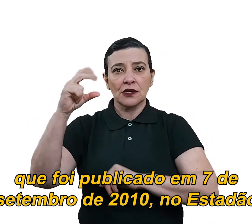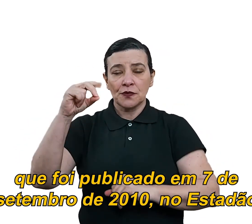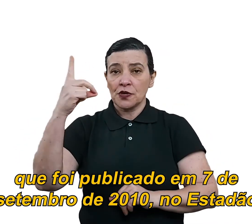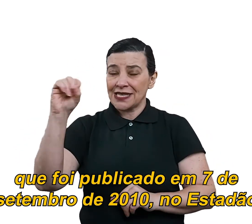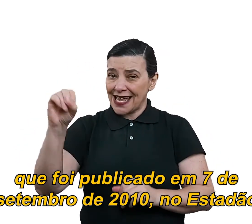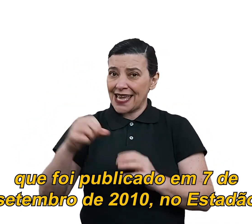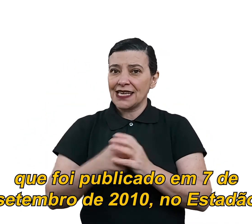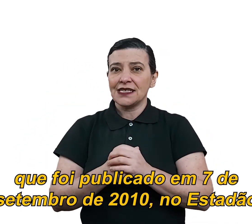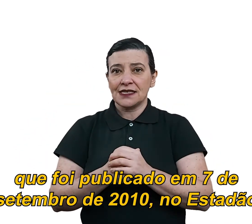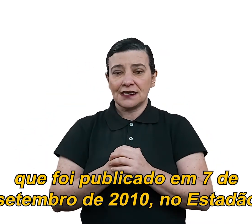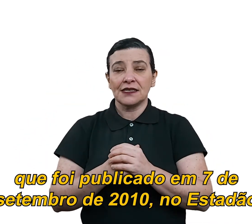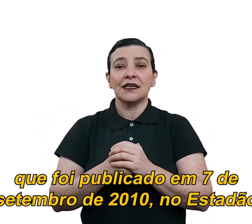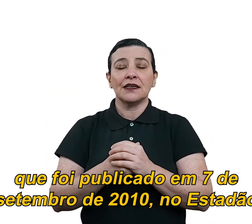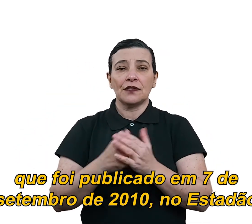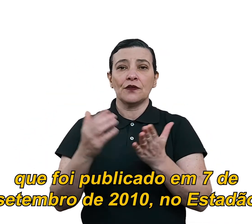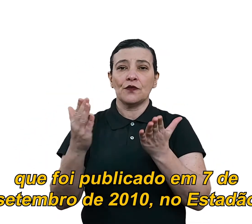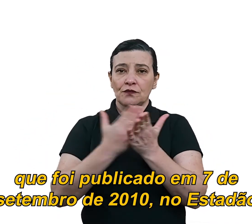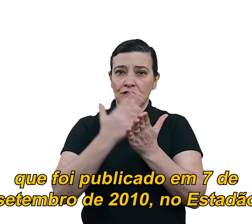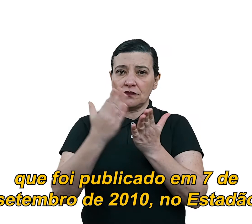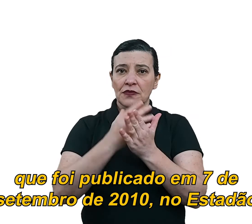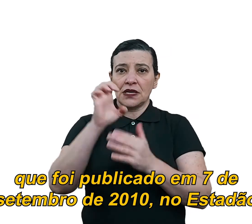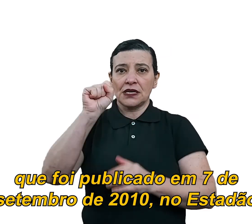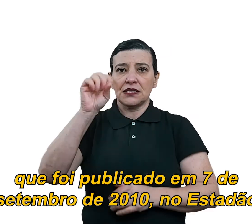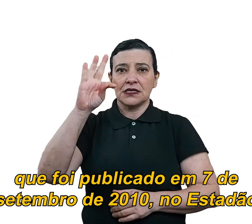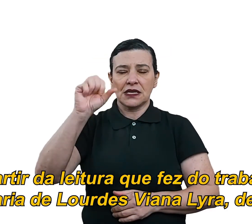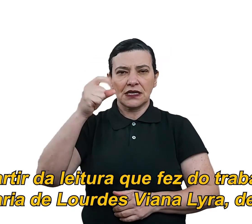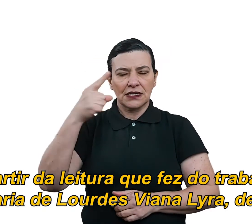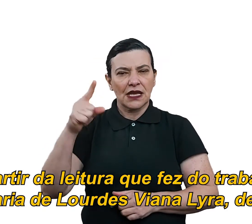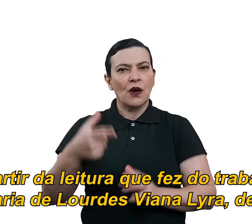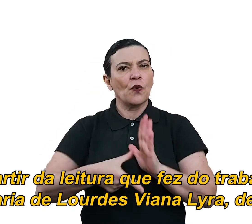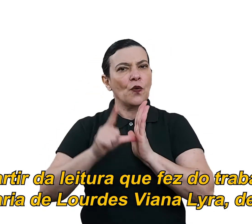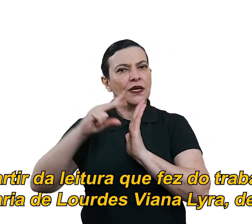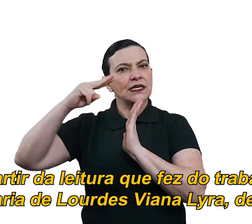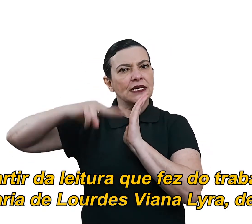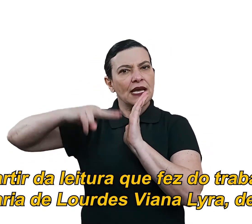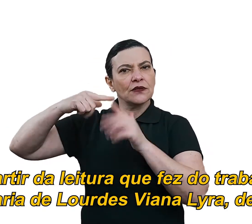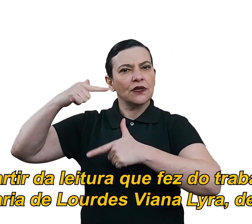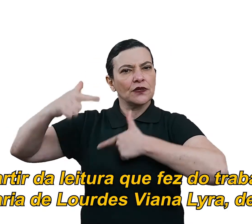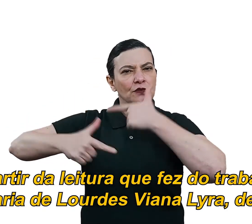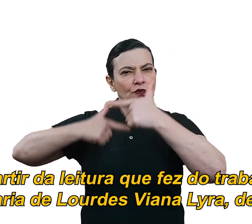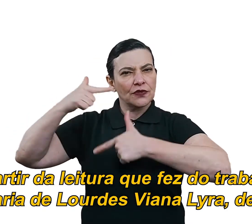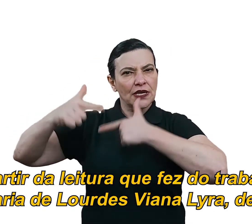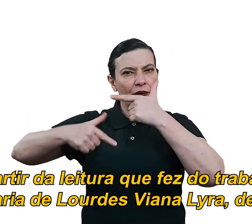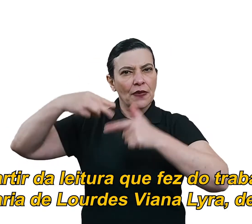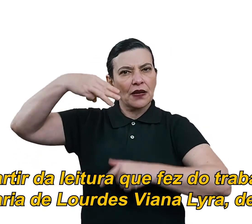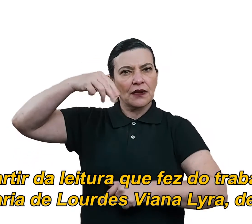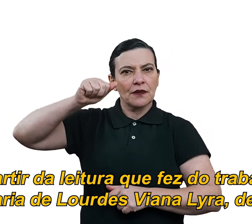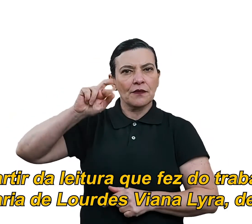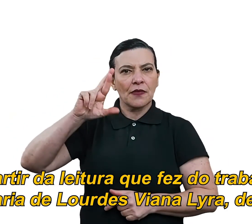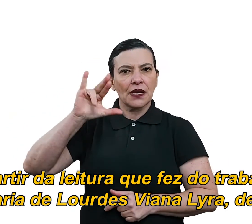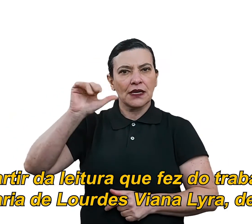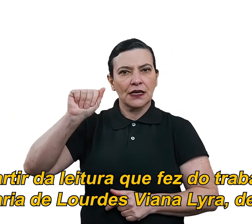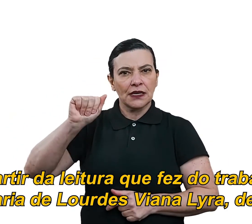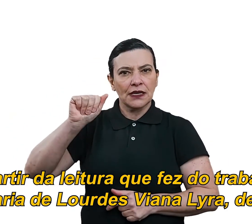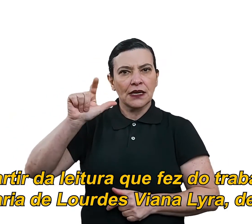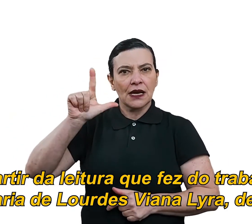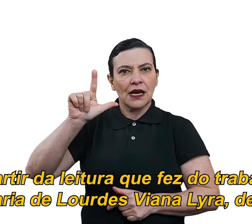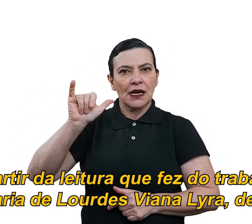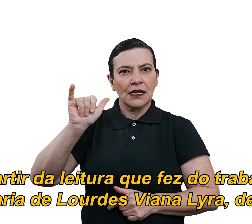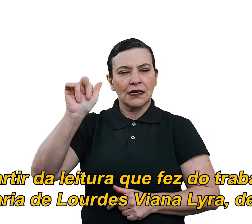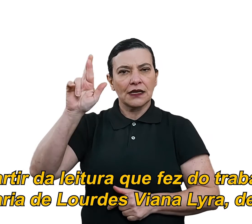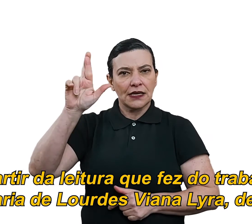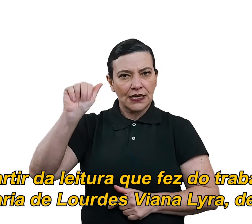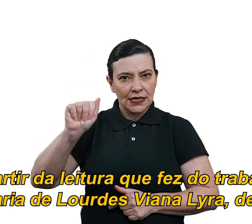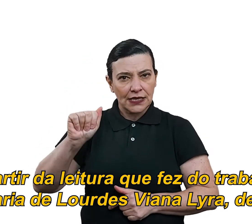de setembro do ano de 2010, no Estadão, a partir da leitura que fez do trabalho de Maria